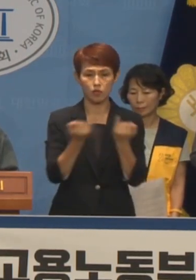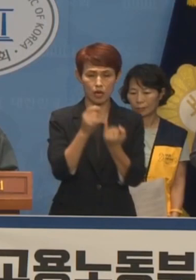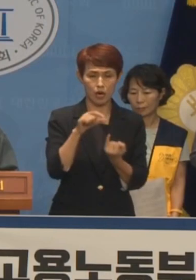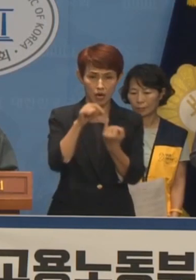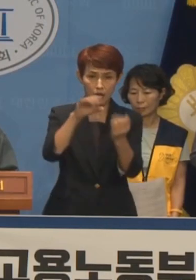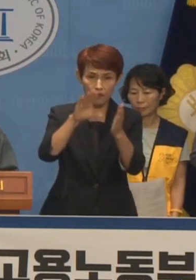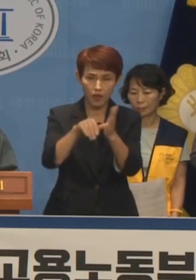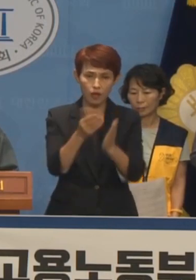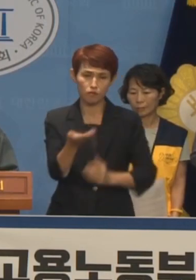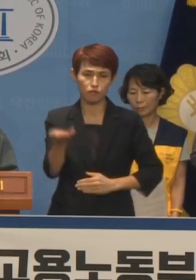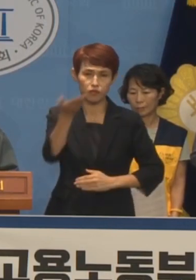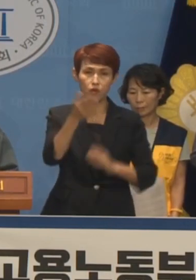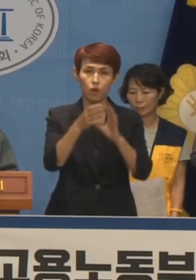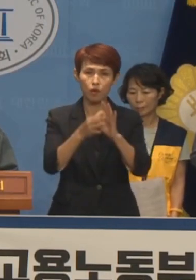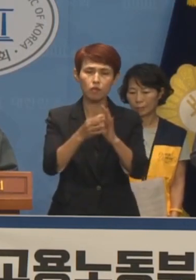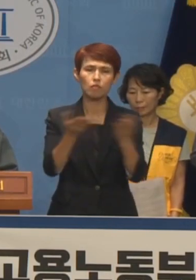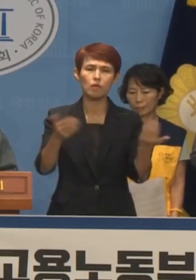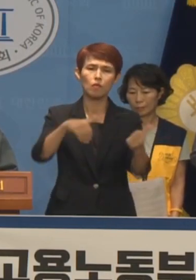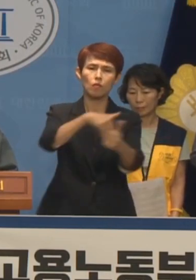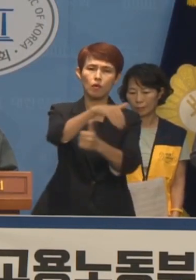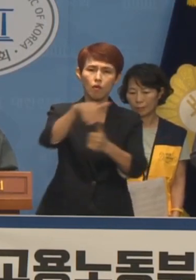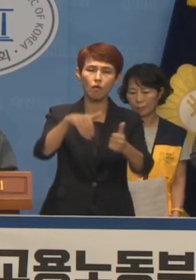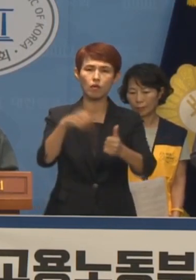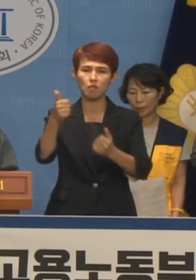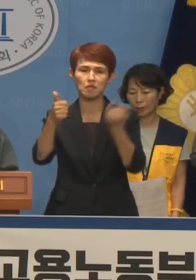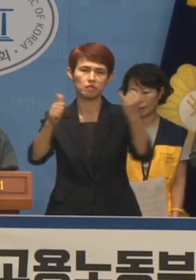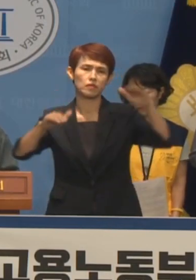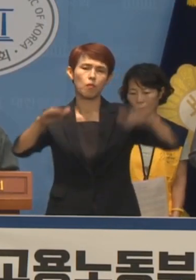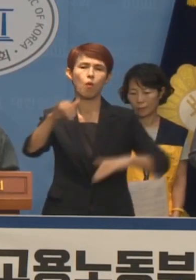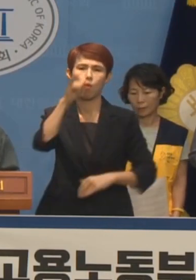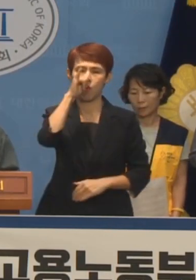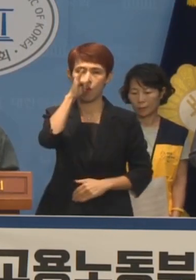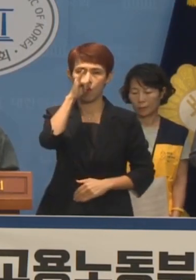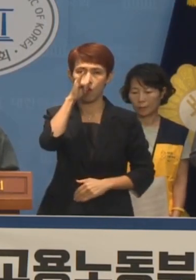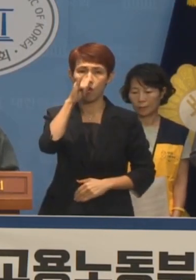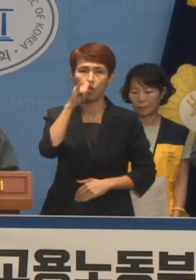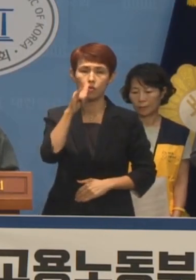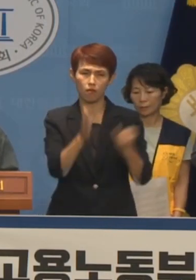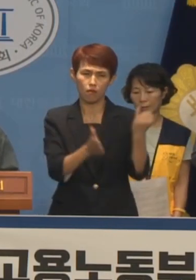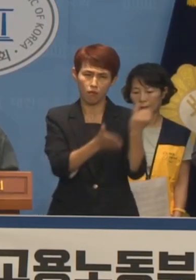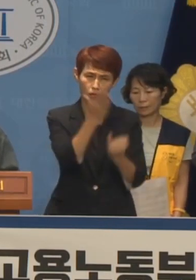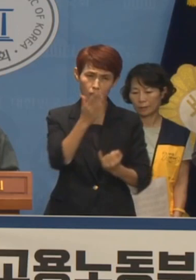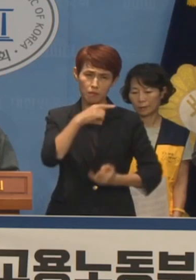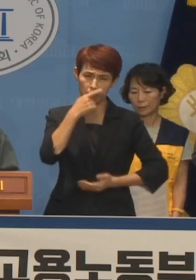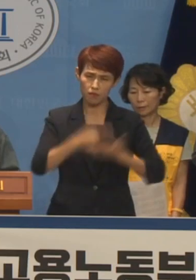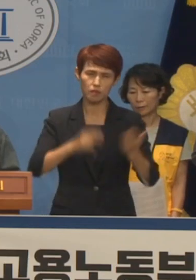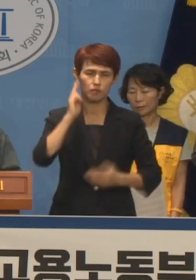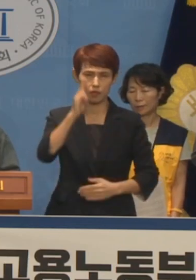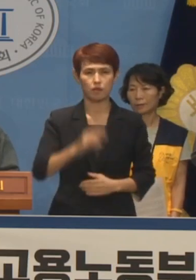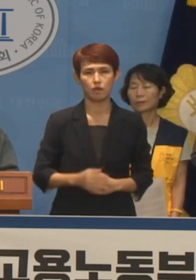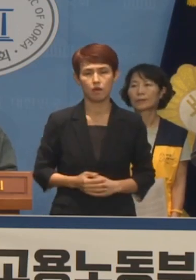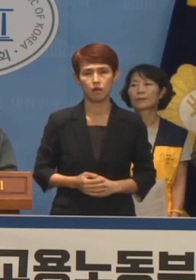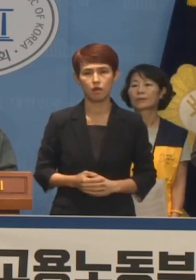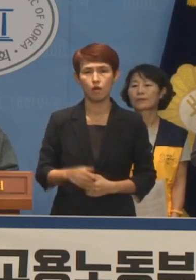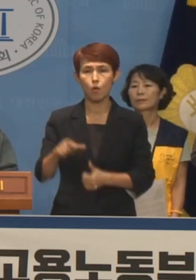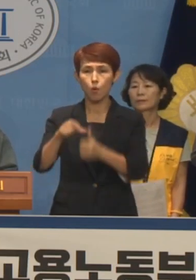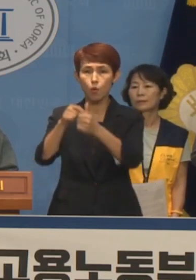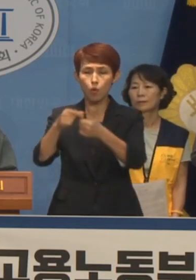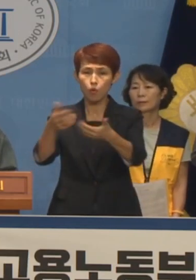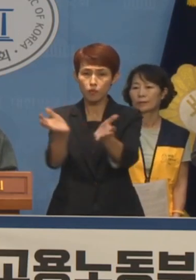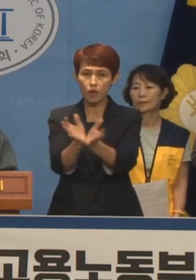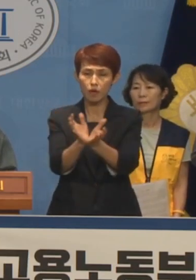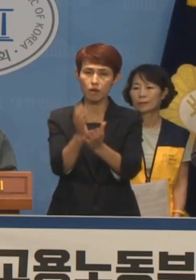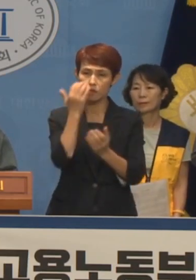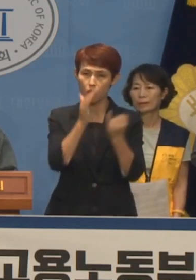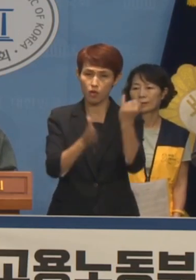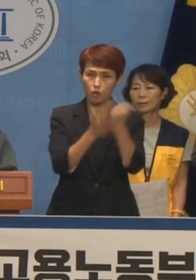승진, 배치 등 업무 한계에서 성차별과 성희롱을 그 피해는 여전히 심각합니다. 지난해 고용노동부에 접수된 성희롱